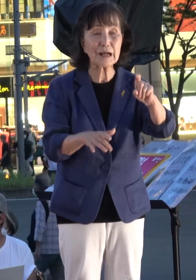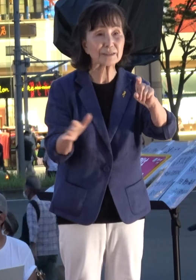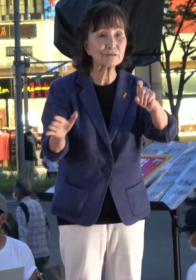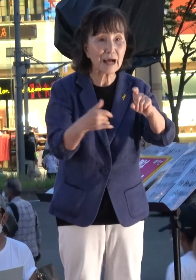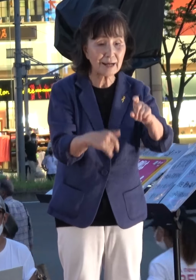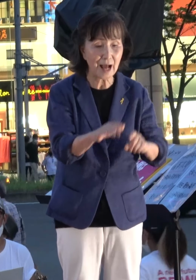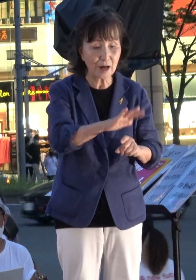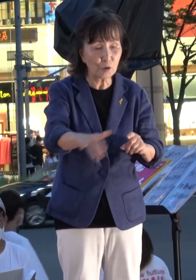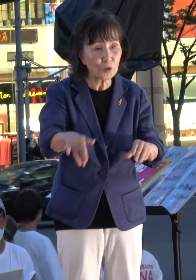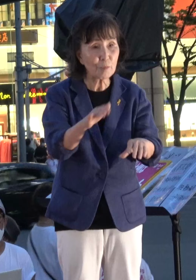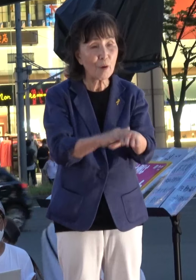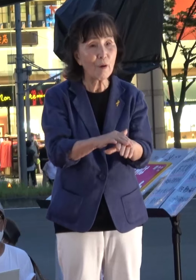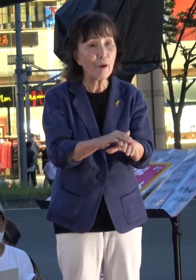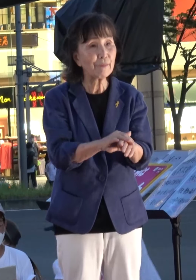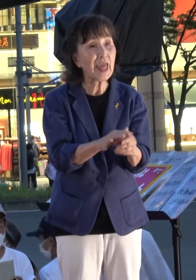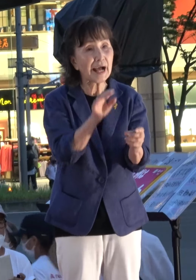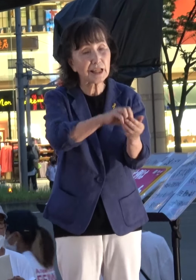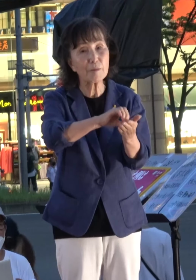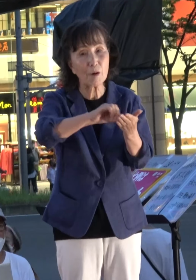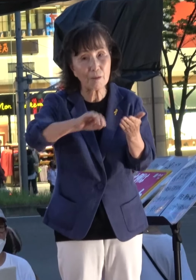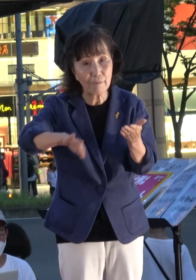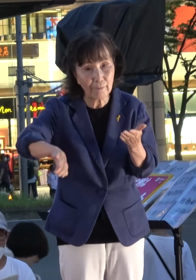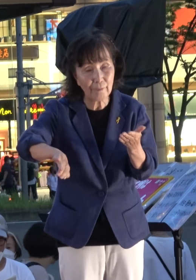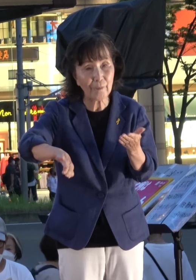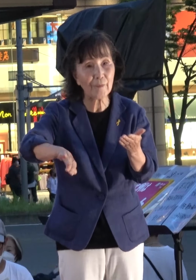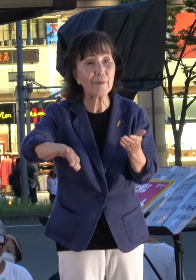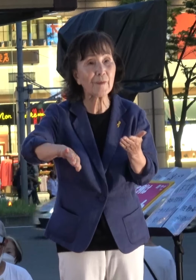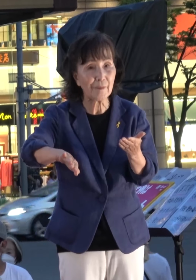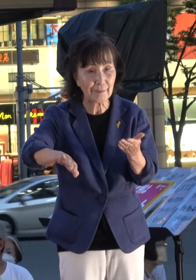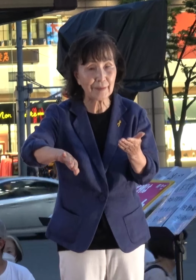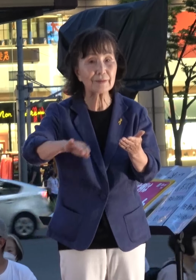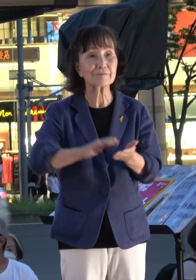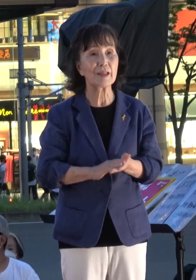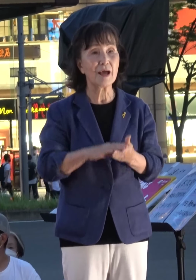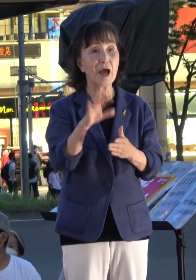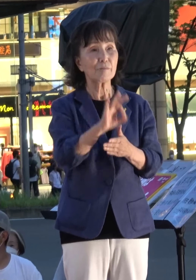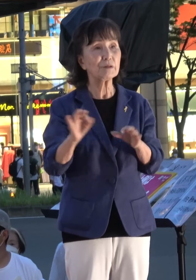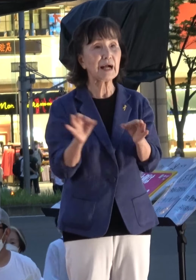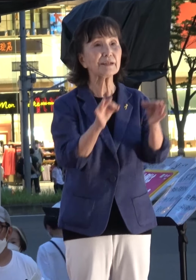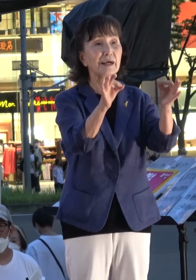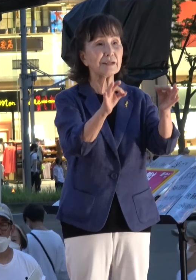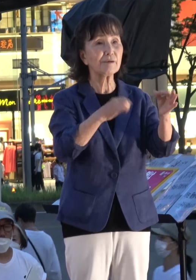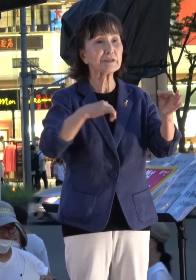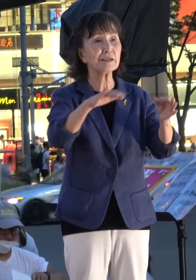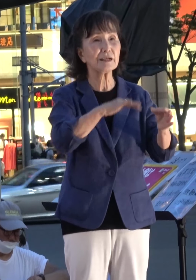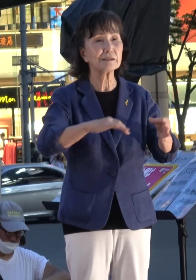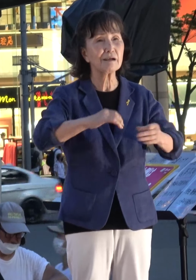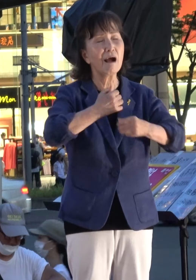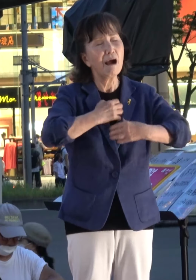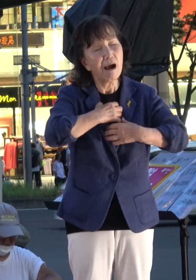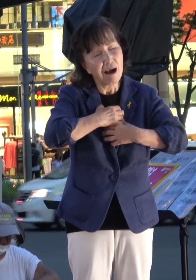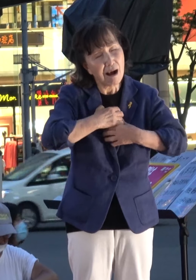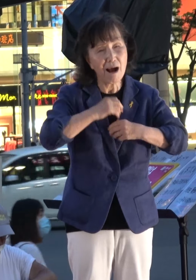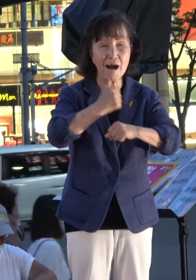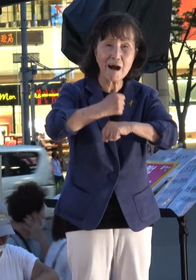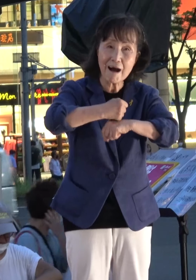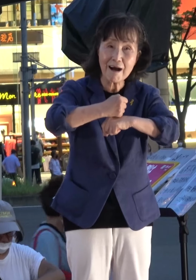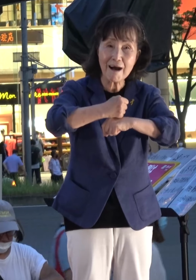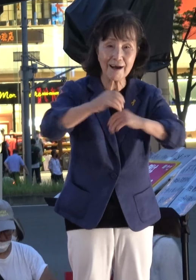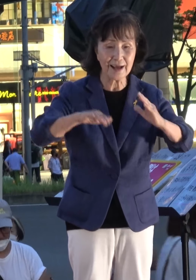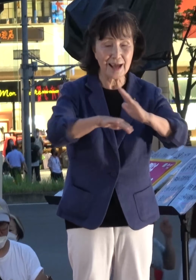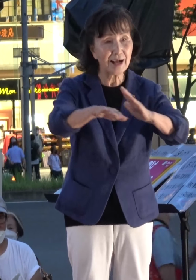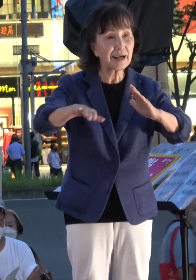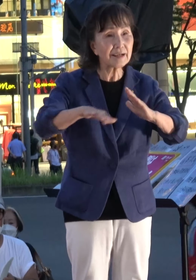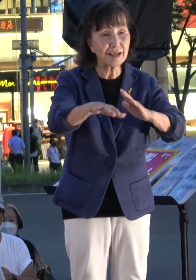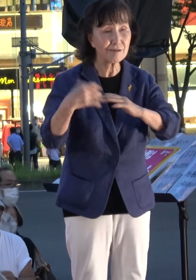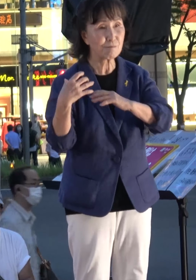子ども手当も一部廃止されます。物価高で私たちが苦しんでいるのに家計の負担ばか